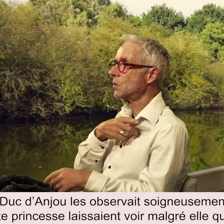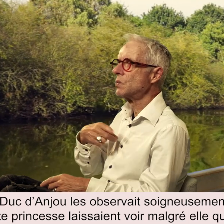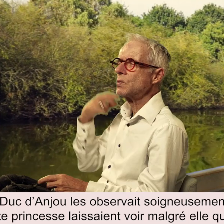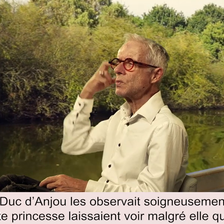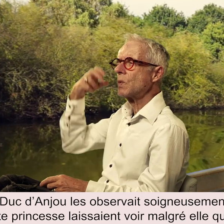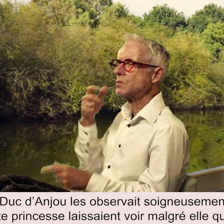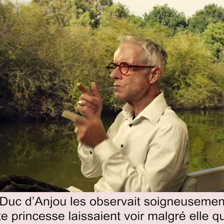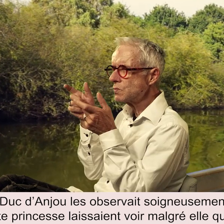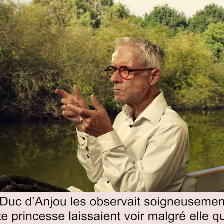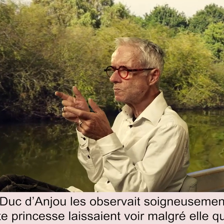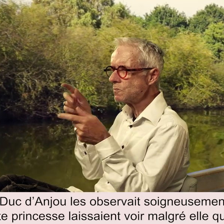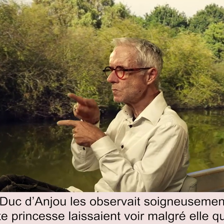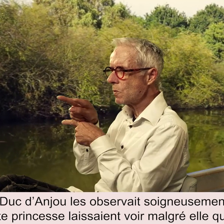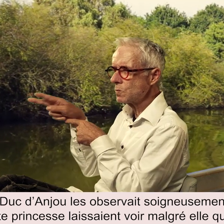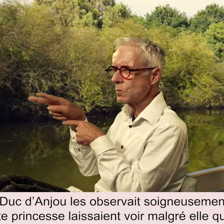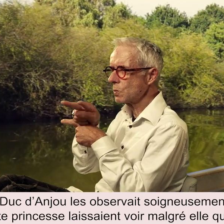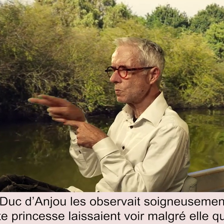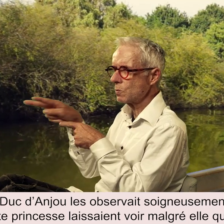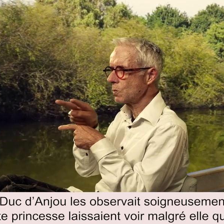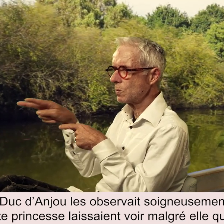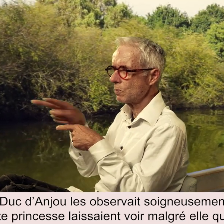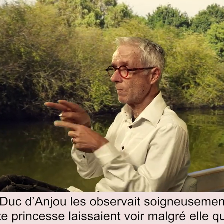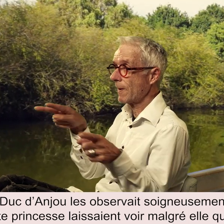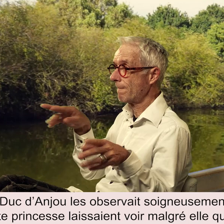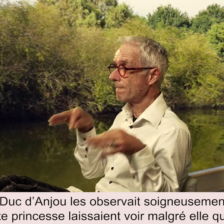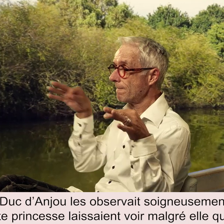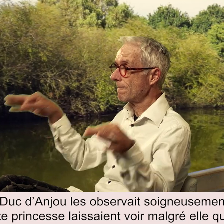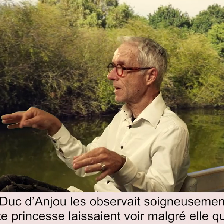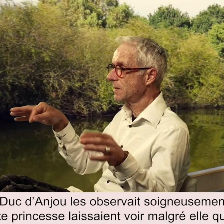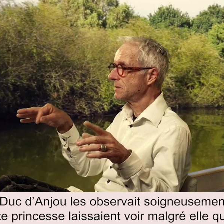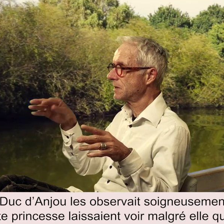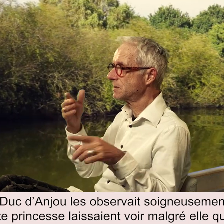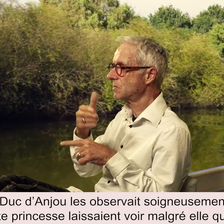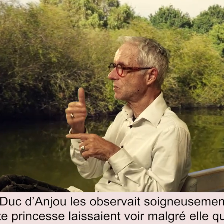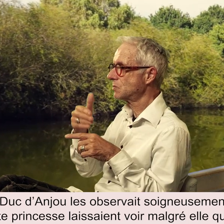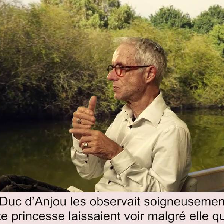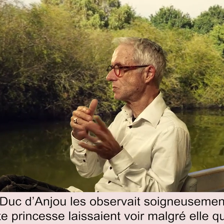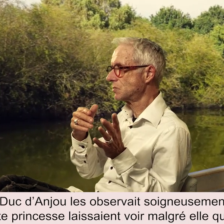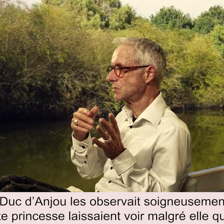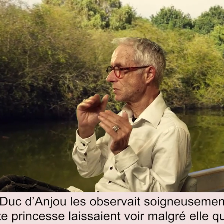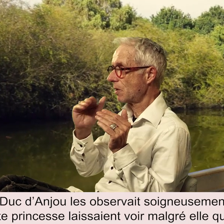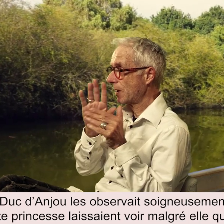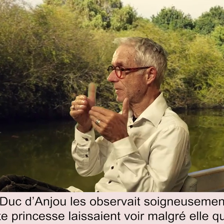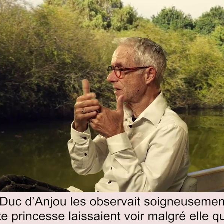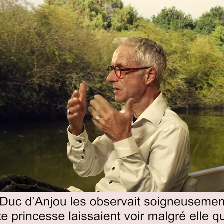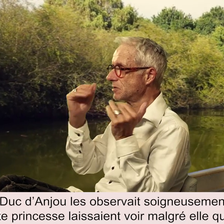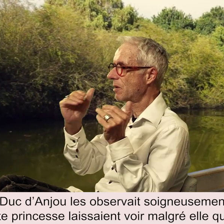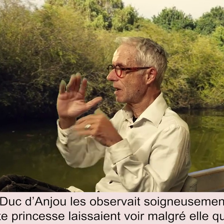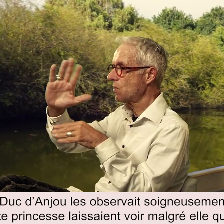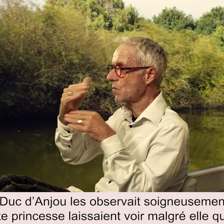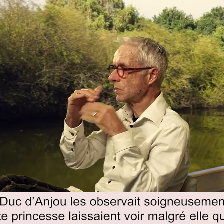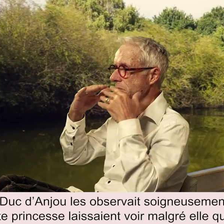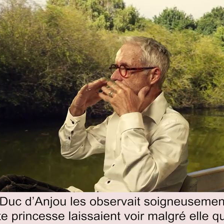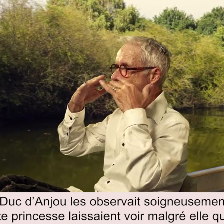observait soigneusement l'un et l'autre, et les yeux de cette princesse laissaient voir malgré elle quelques chagrins lorsque le duc de